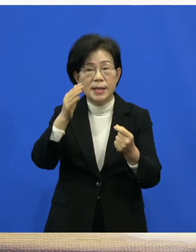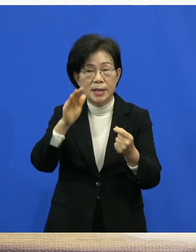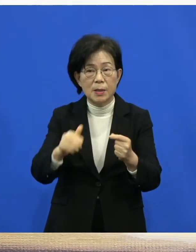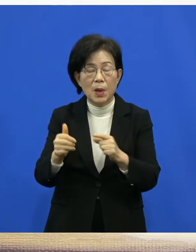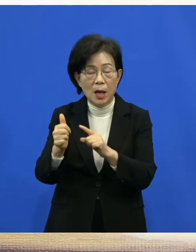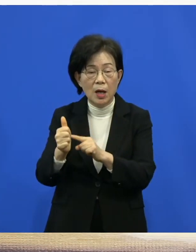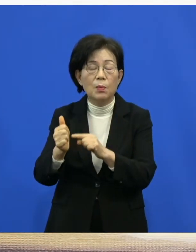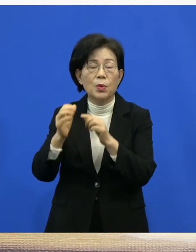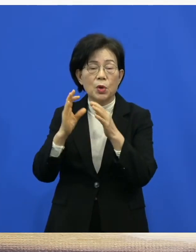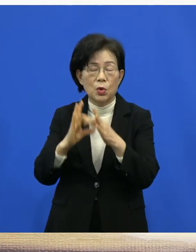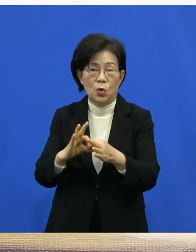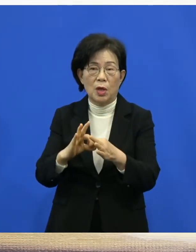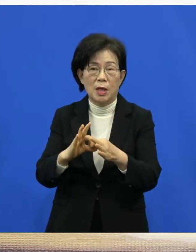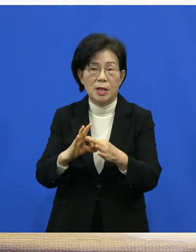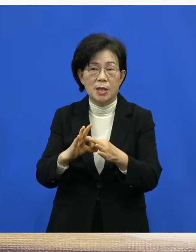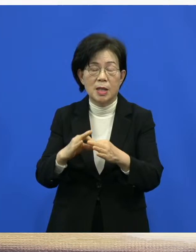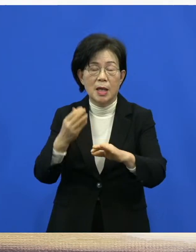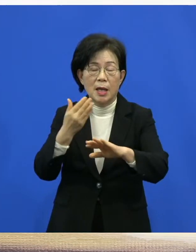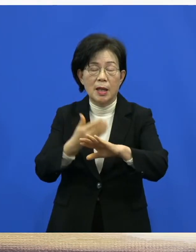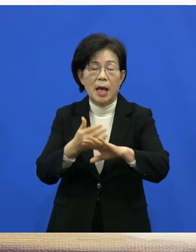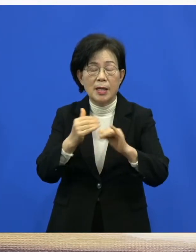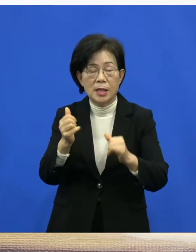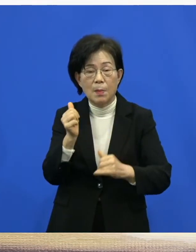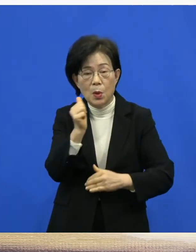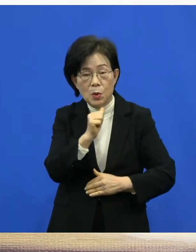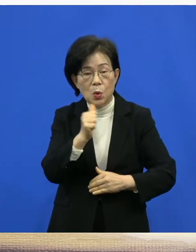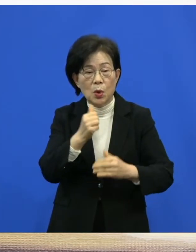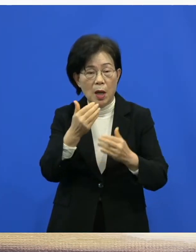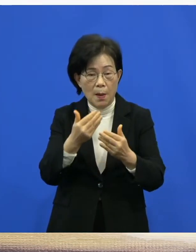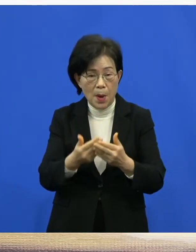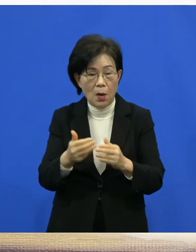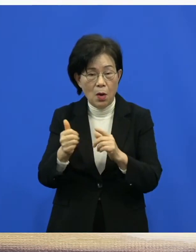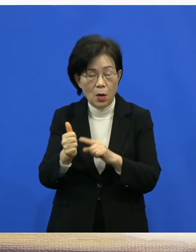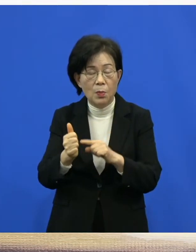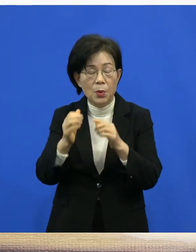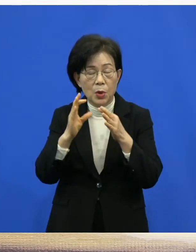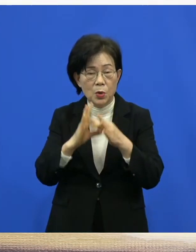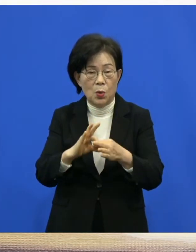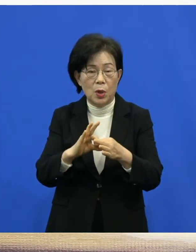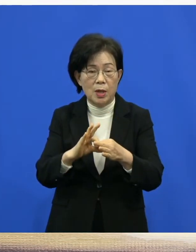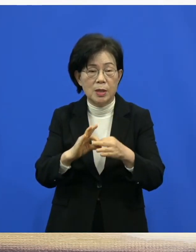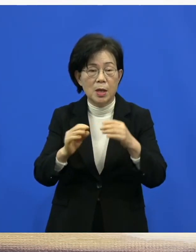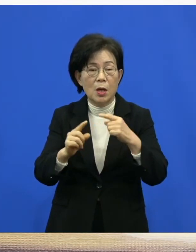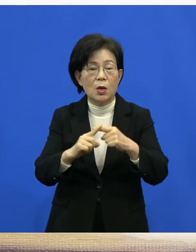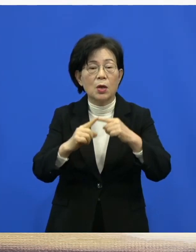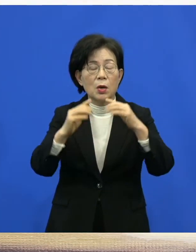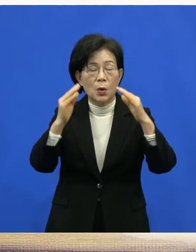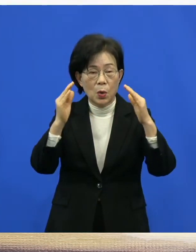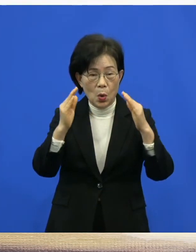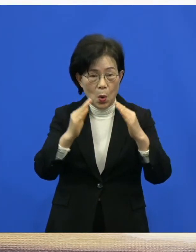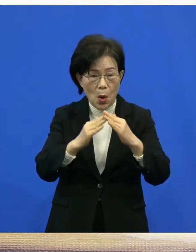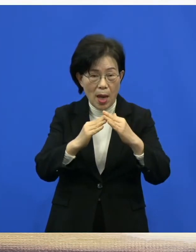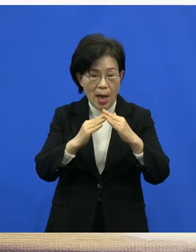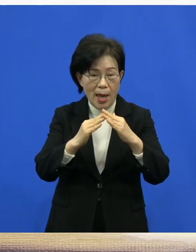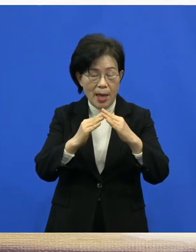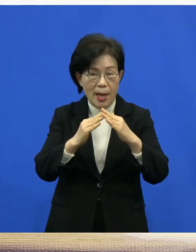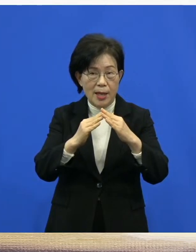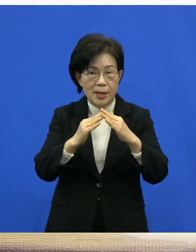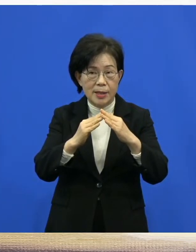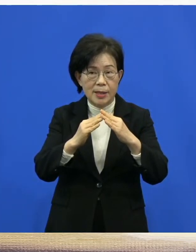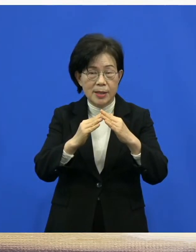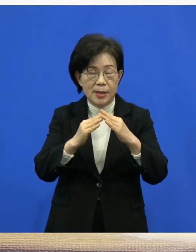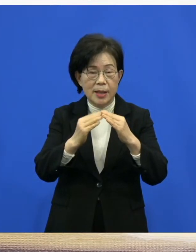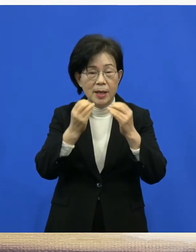다른 분을 소개받고 또 그분으로 인하여 그 교회를 에서